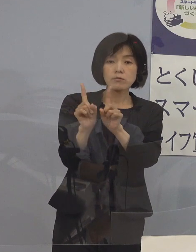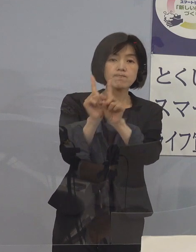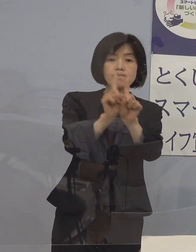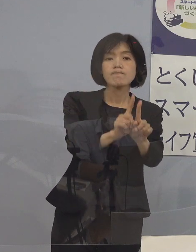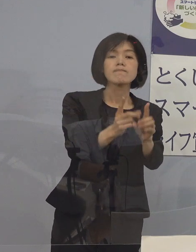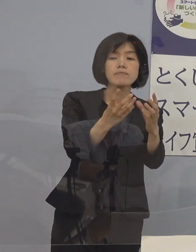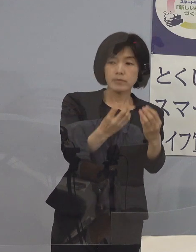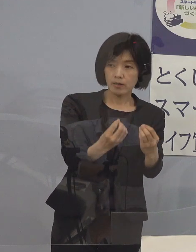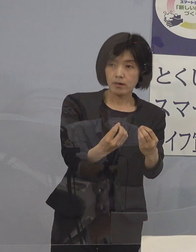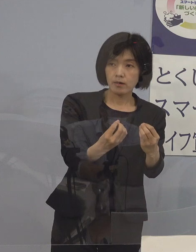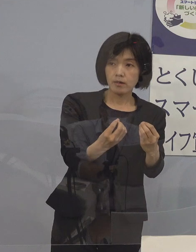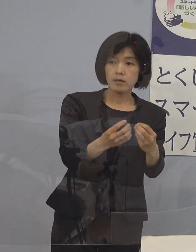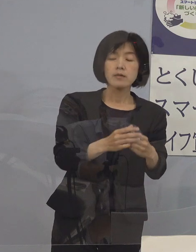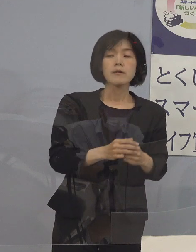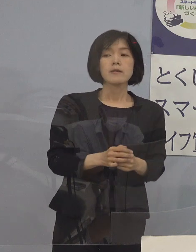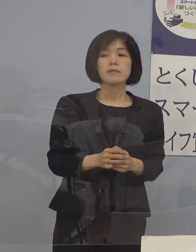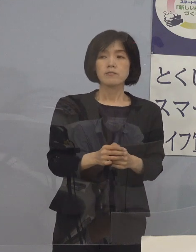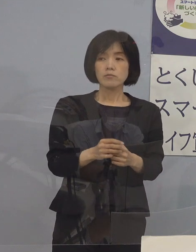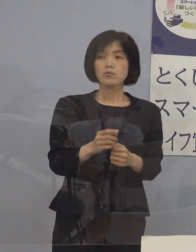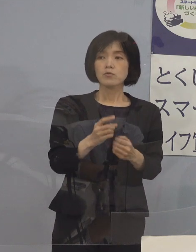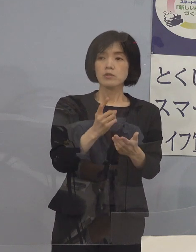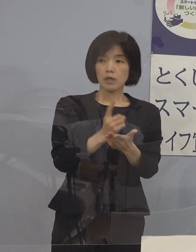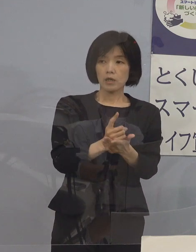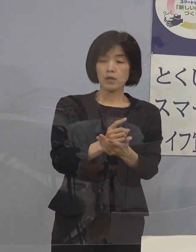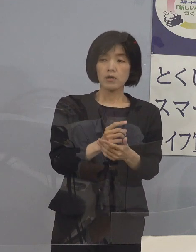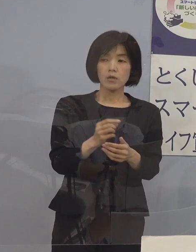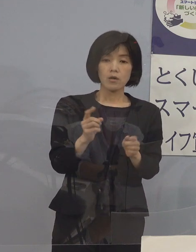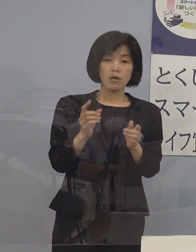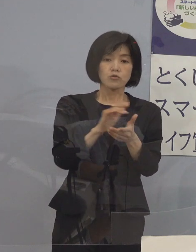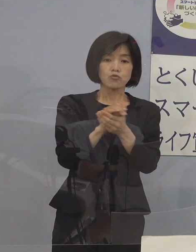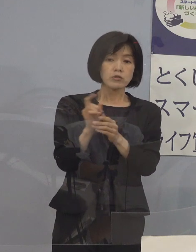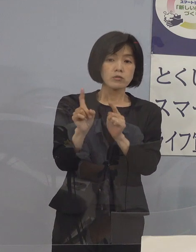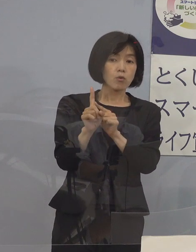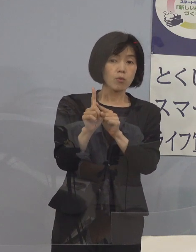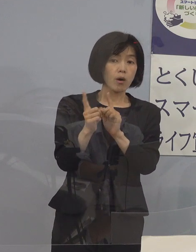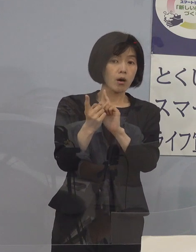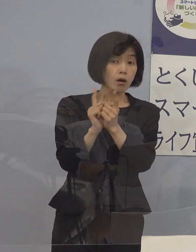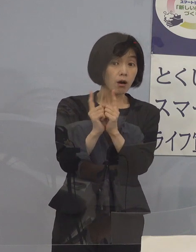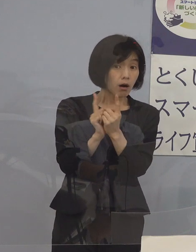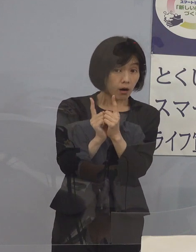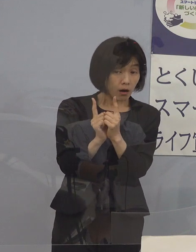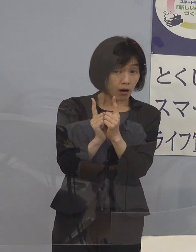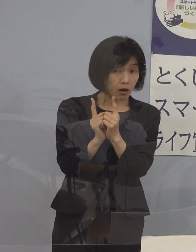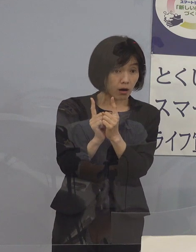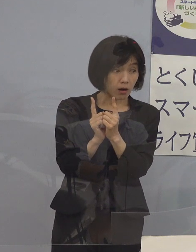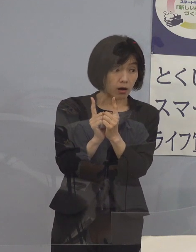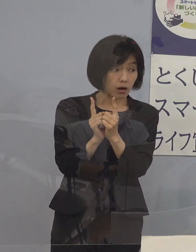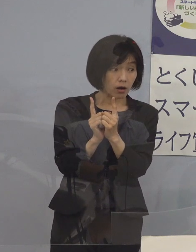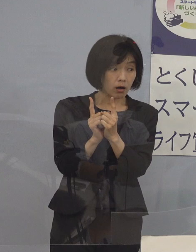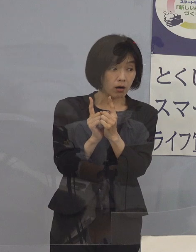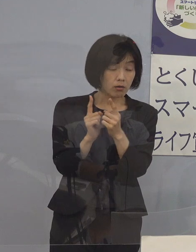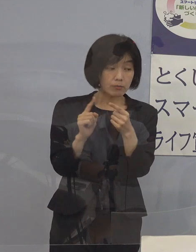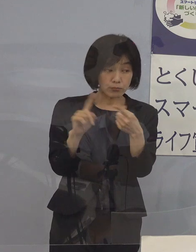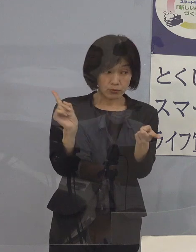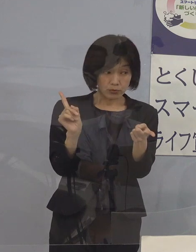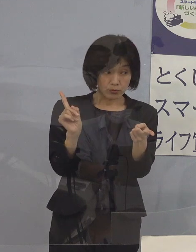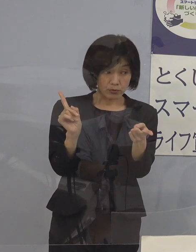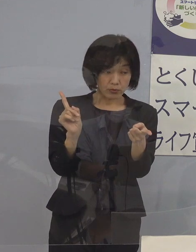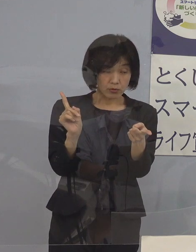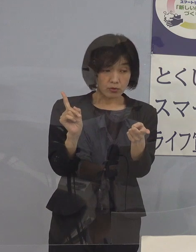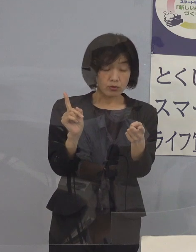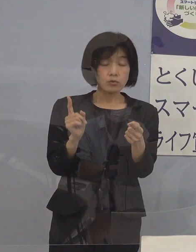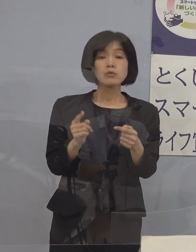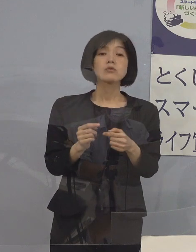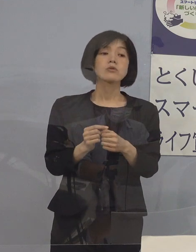。それだけですね。 この友人の方は濃厚接触とは言えないんですか？ 濃厚接